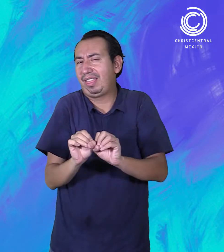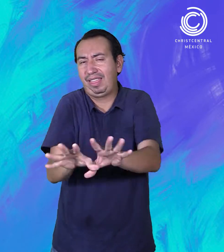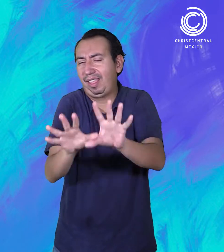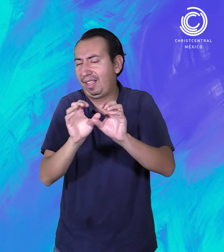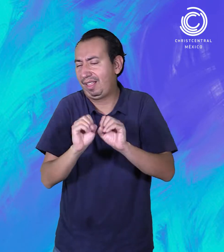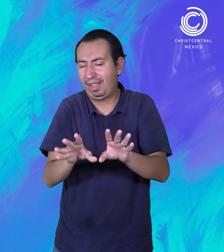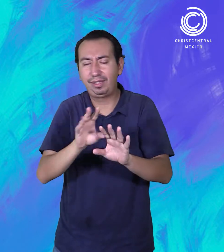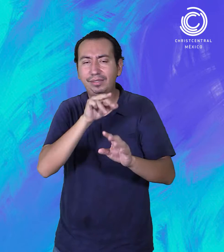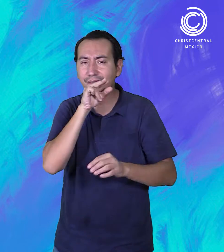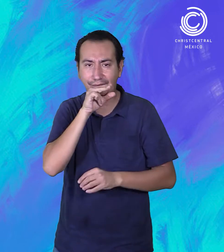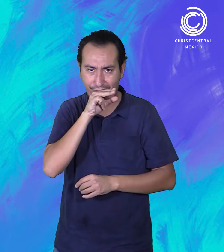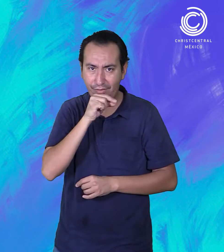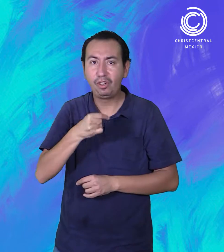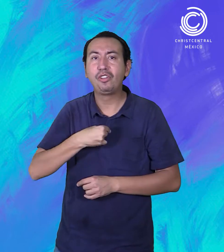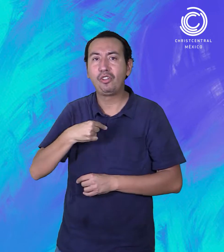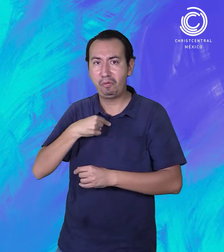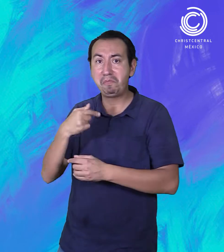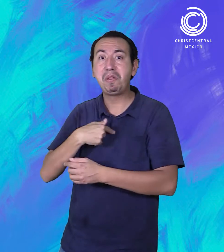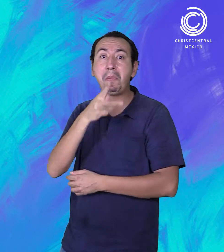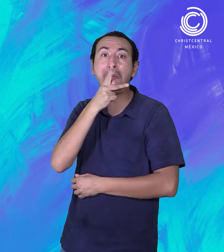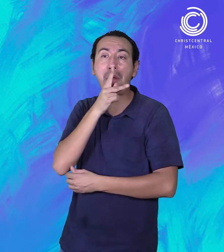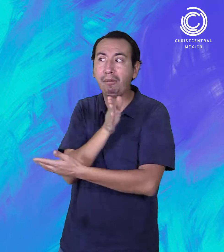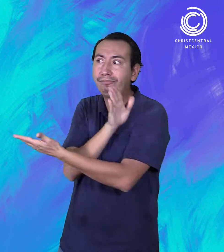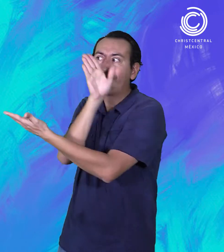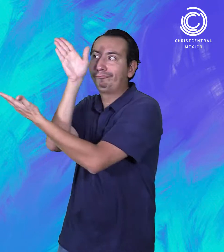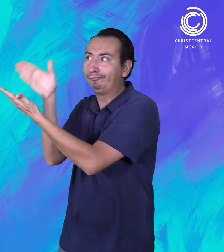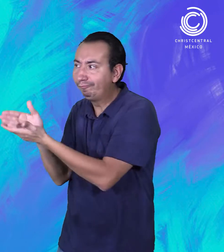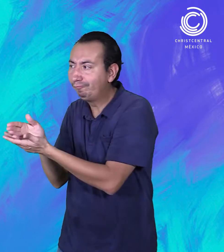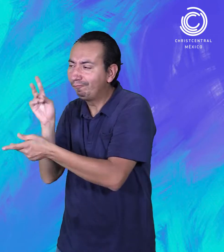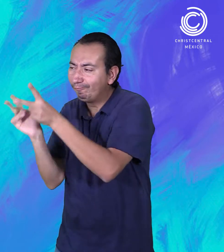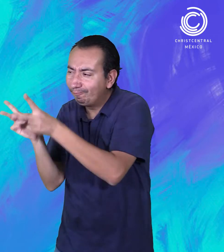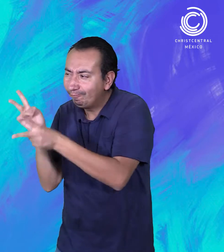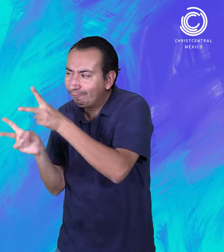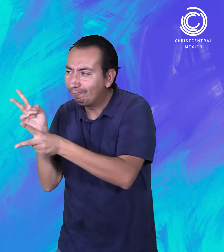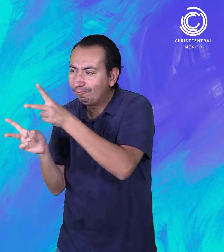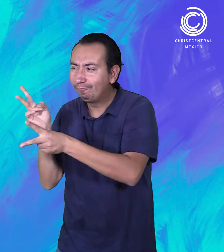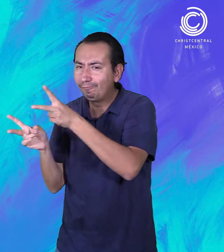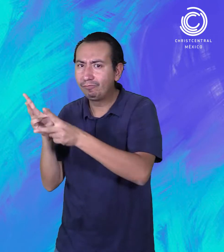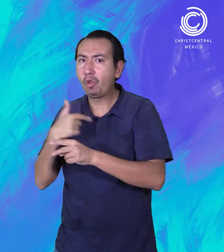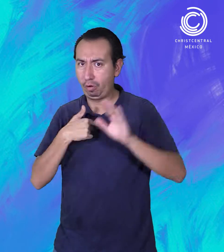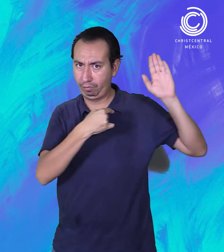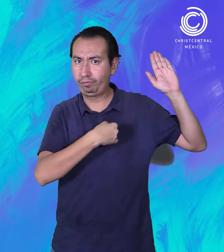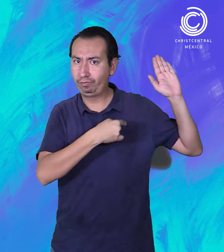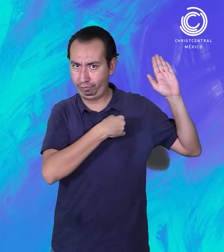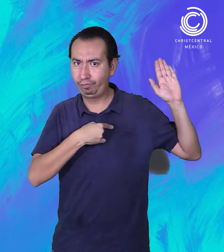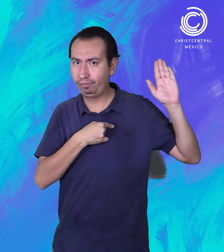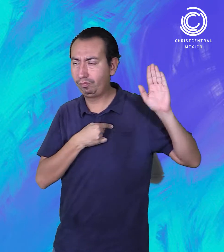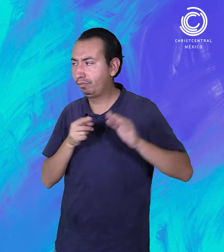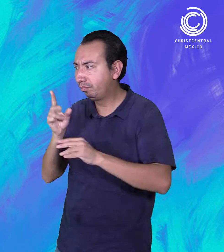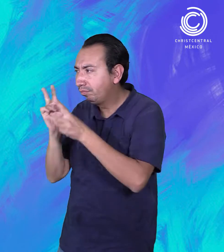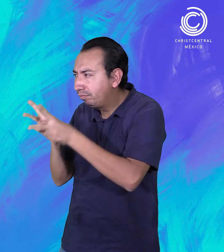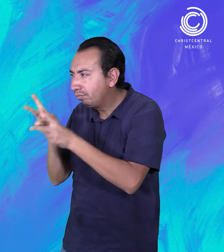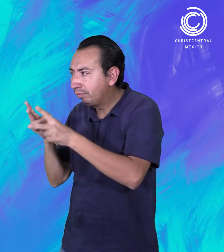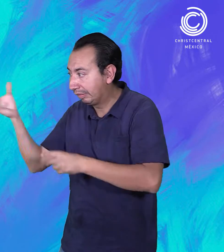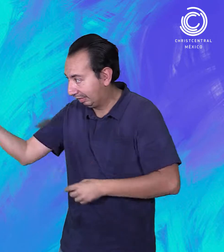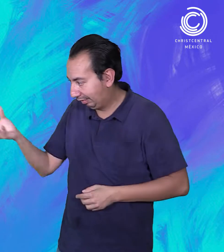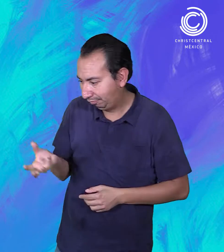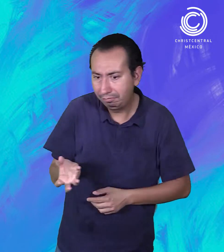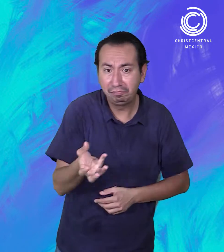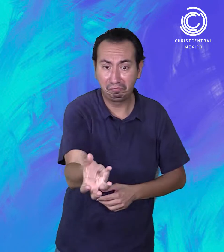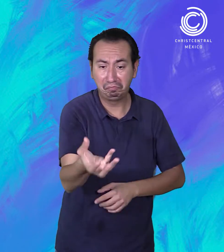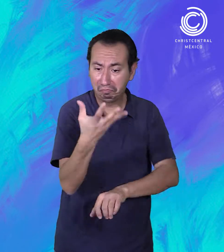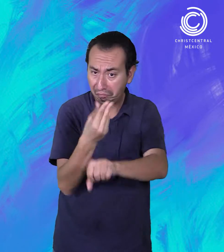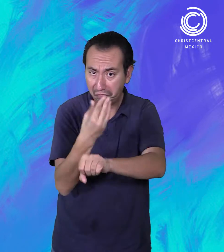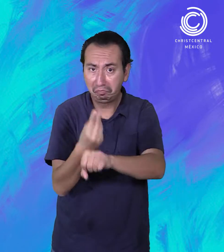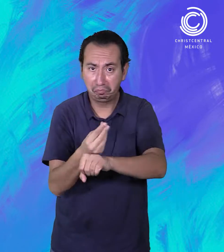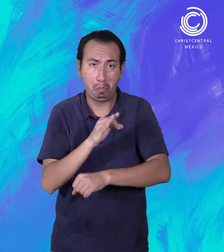reparación con el horno. Llegando yo allá con mi papá, platico con él y les prometo que les mandaré ese magnetrón